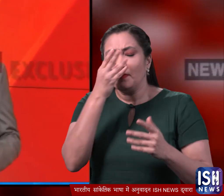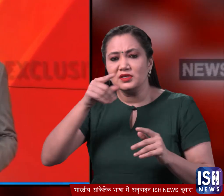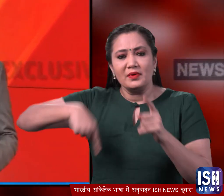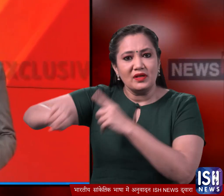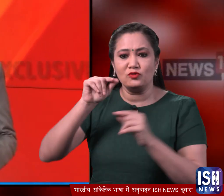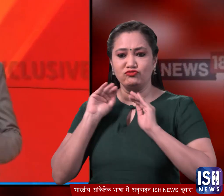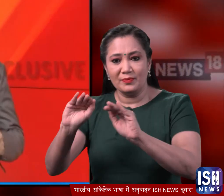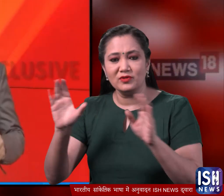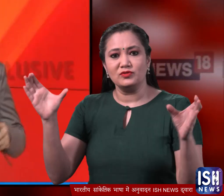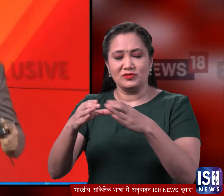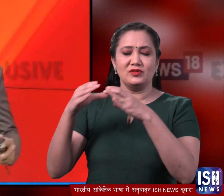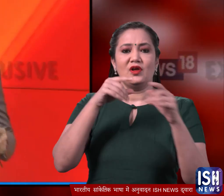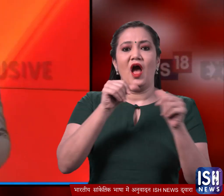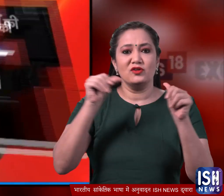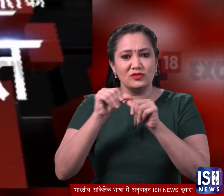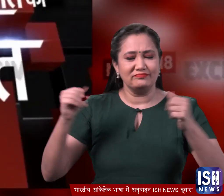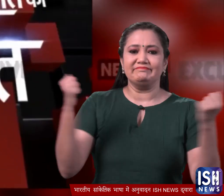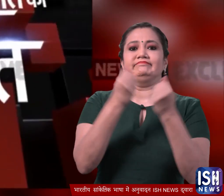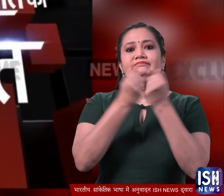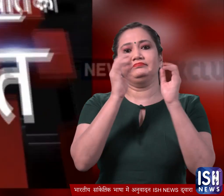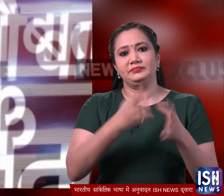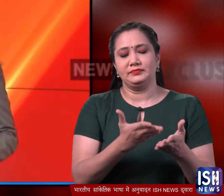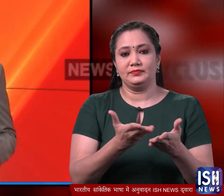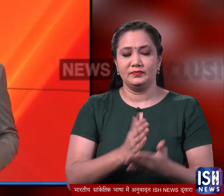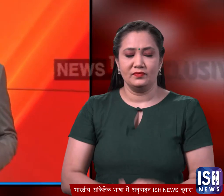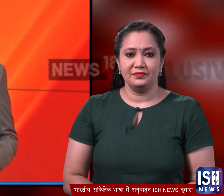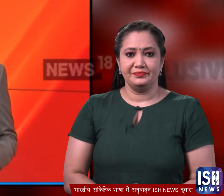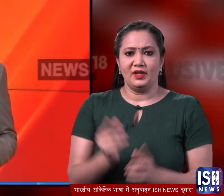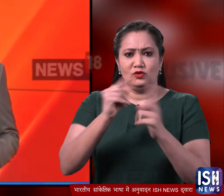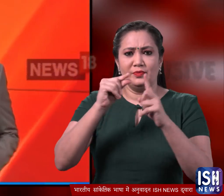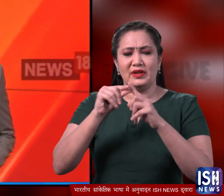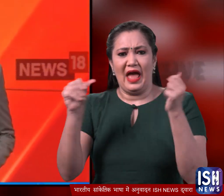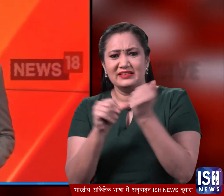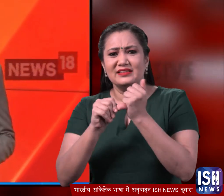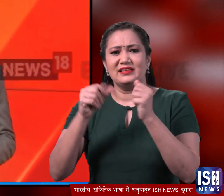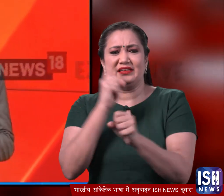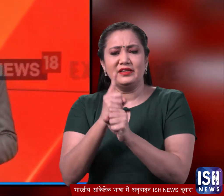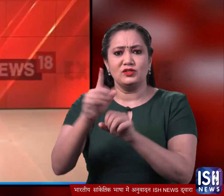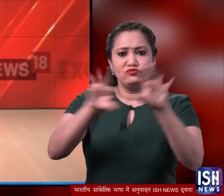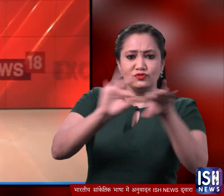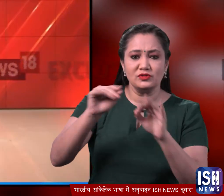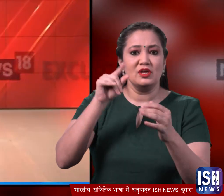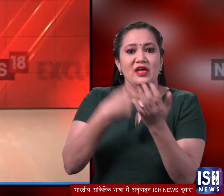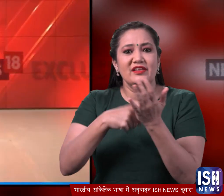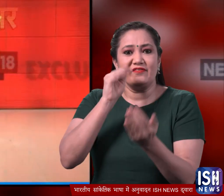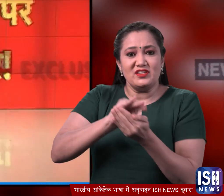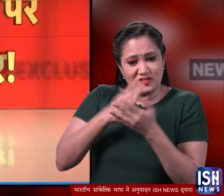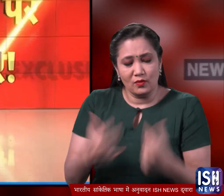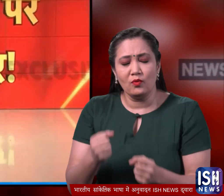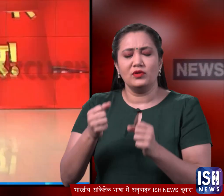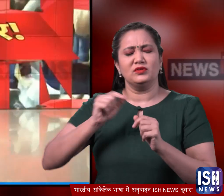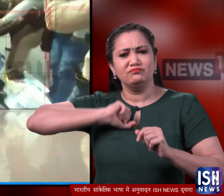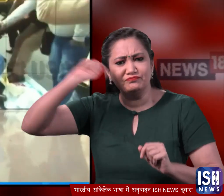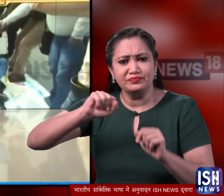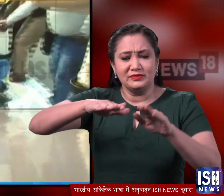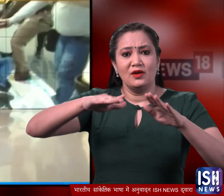और उनके समर्थकों के साथ पूर्व मंत्री अशोक अरोड़ा की झड़प हो गई। यूपी में सहायक शिक्षक भर्ती में आरक्षण की मांग कर रहे उम्मीदवारों ने